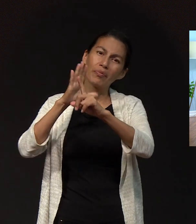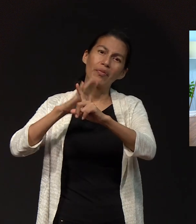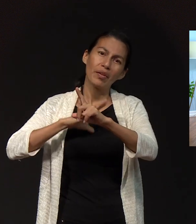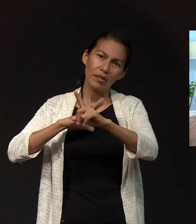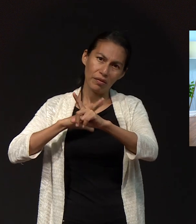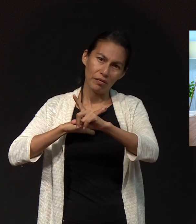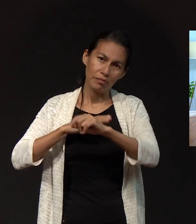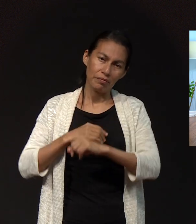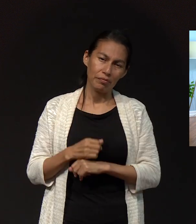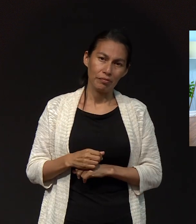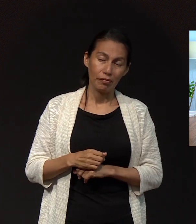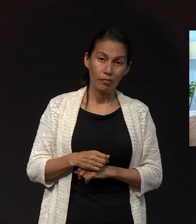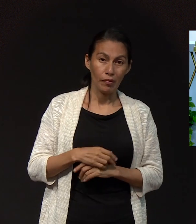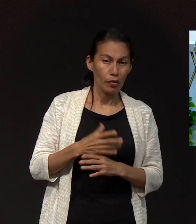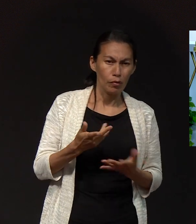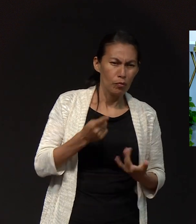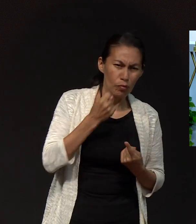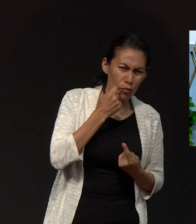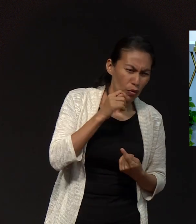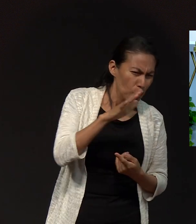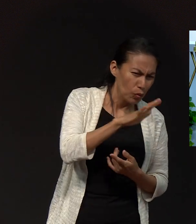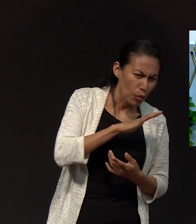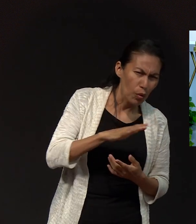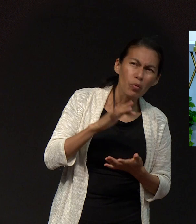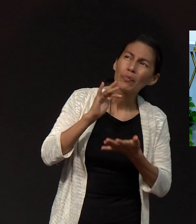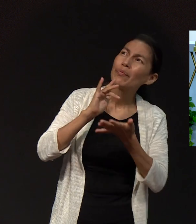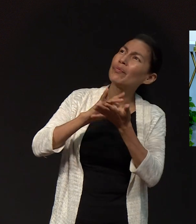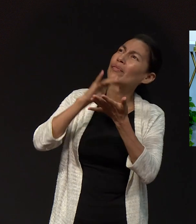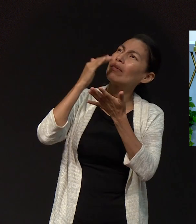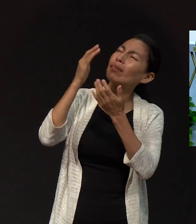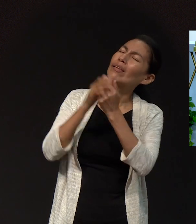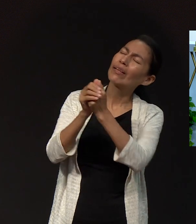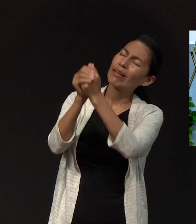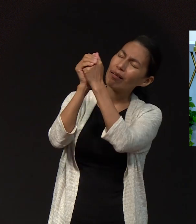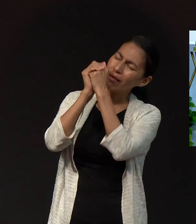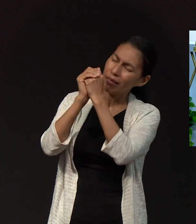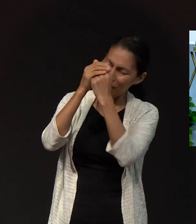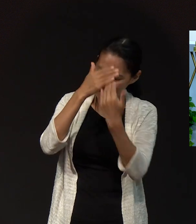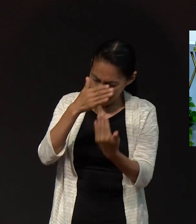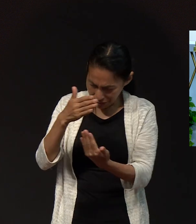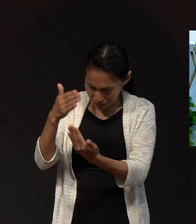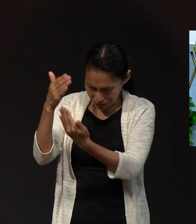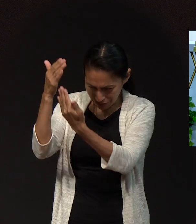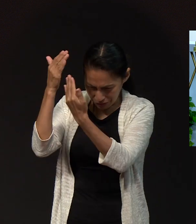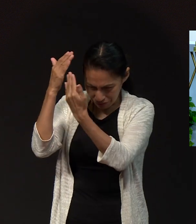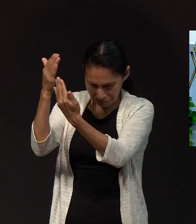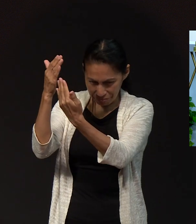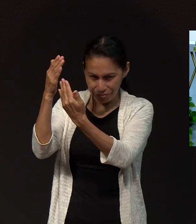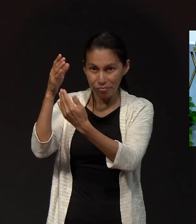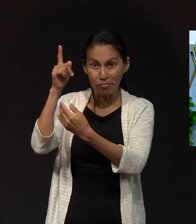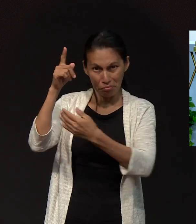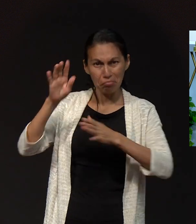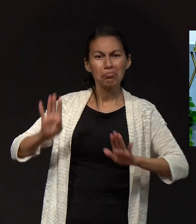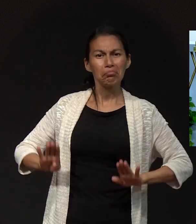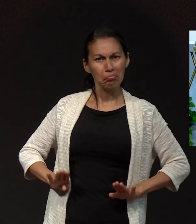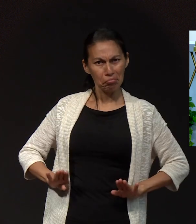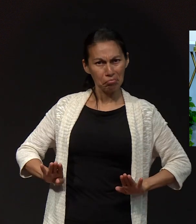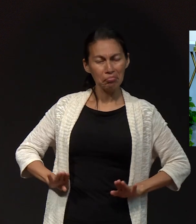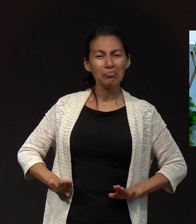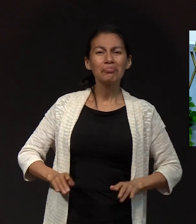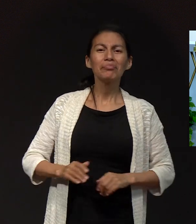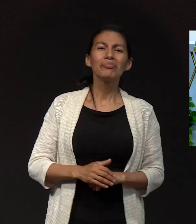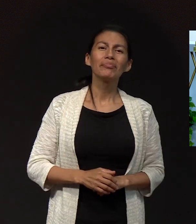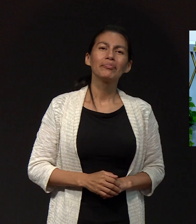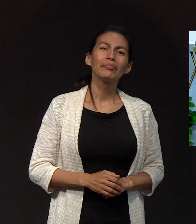Con un propósito Cualquiera que sea Alaba a Dios Porque Dios Es digno De nuestra